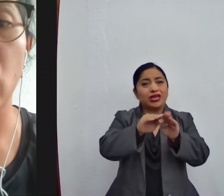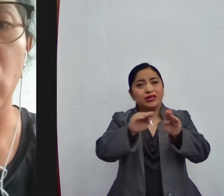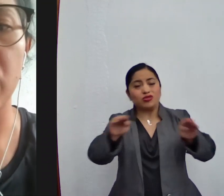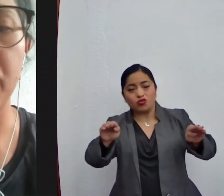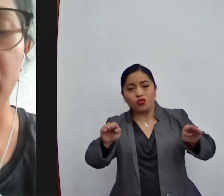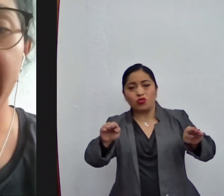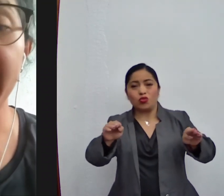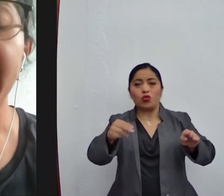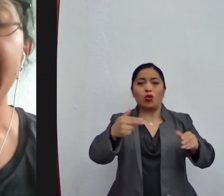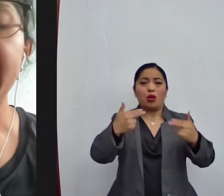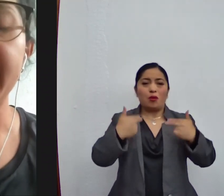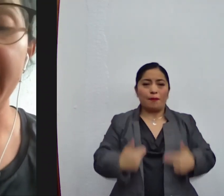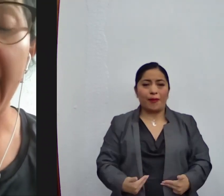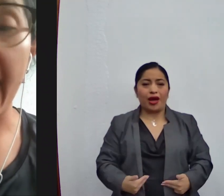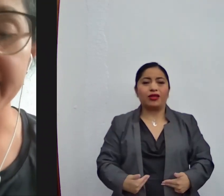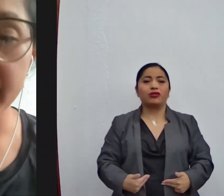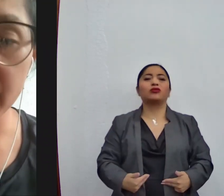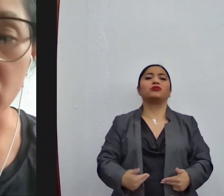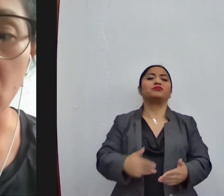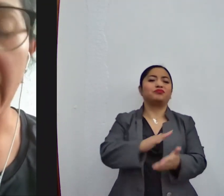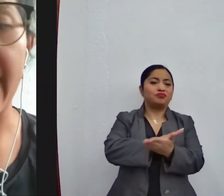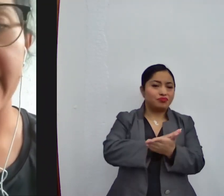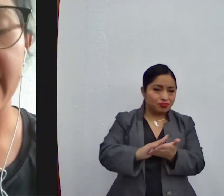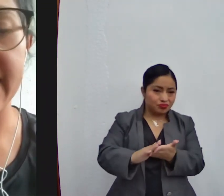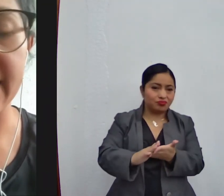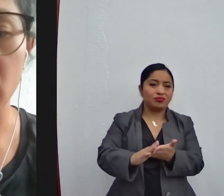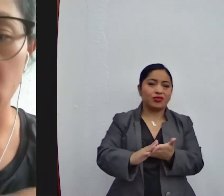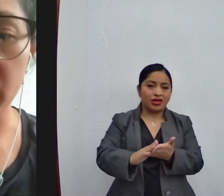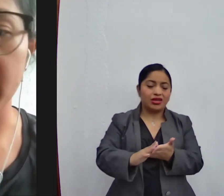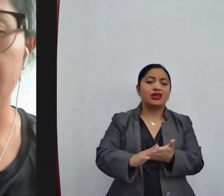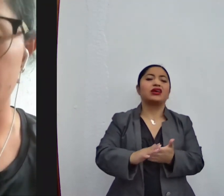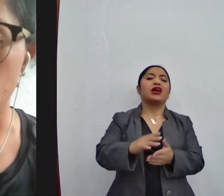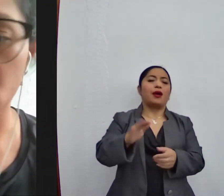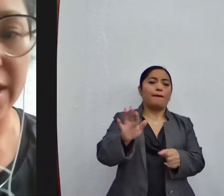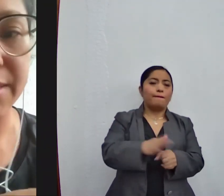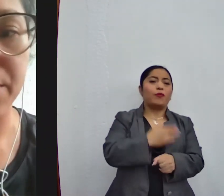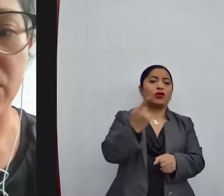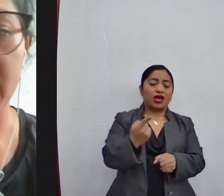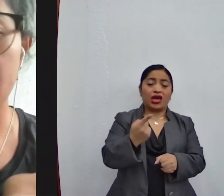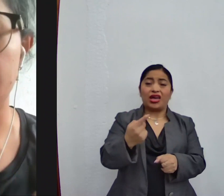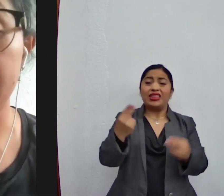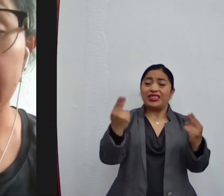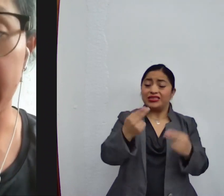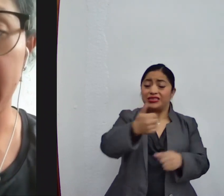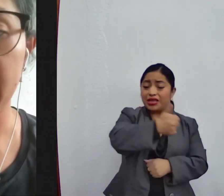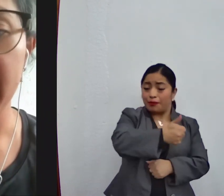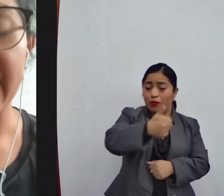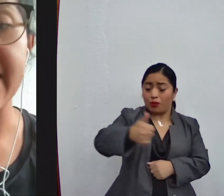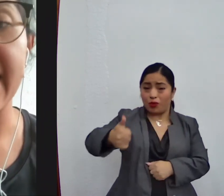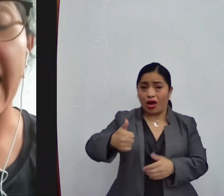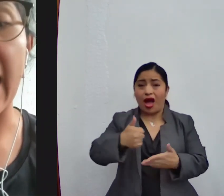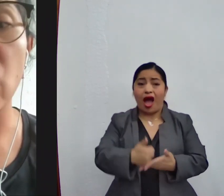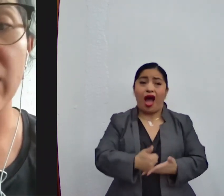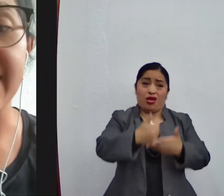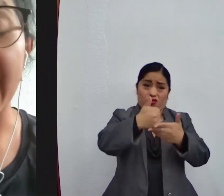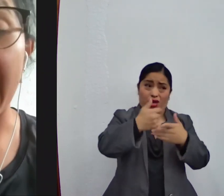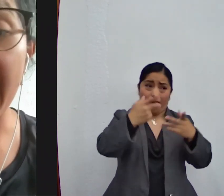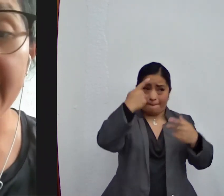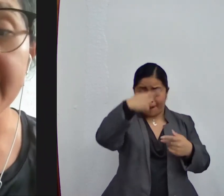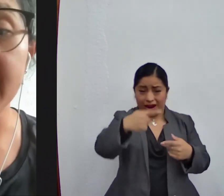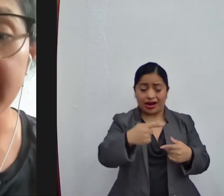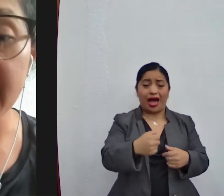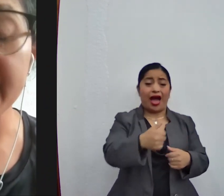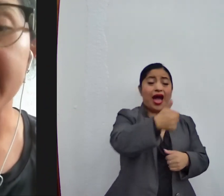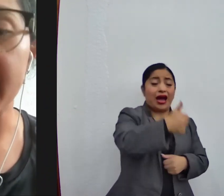tiene que ver con poder tener acceso a estas órtesis, ayudas, prótesis, etcétera, que sean acordes